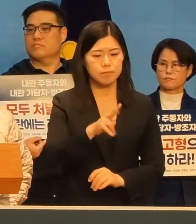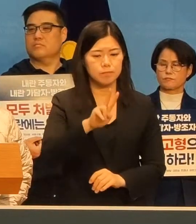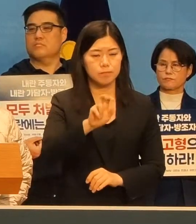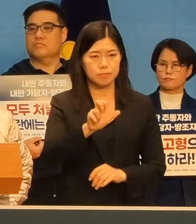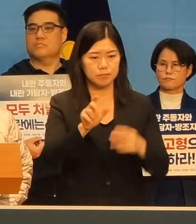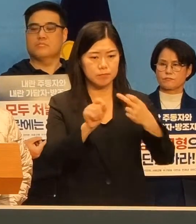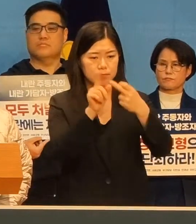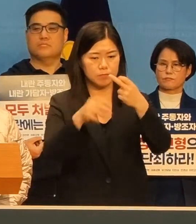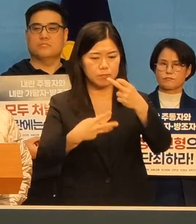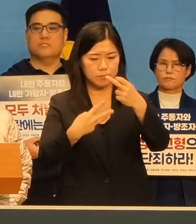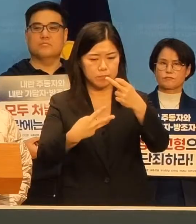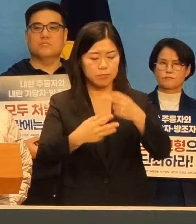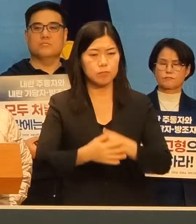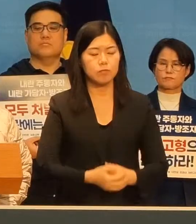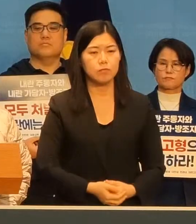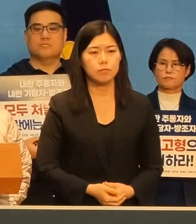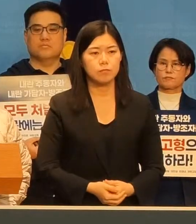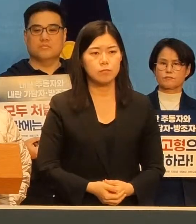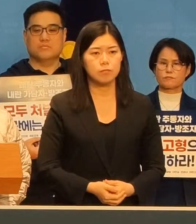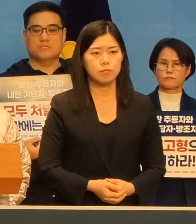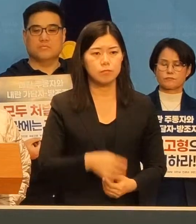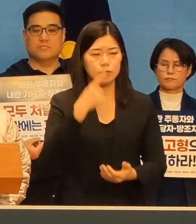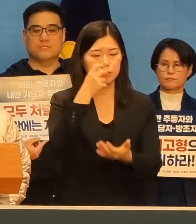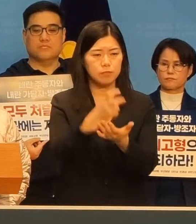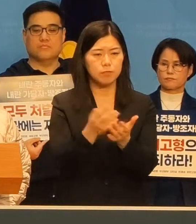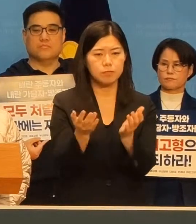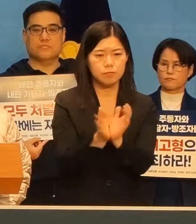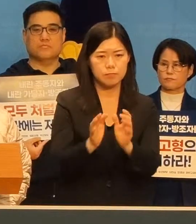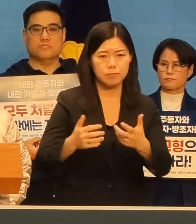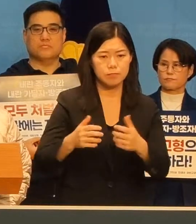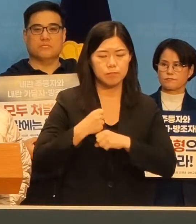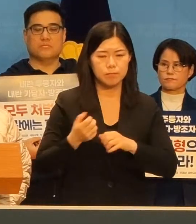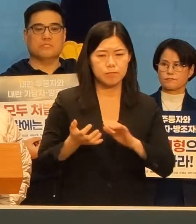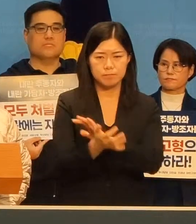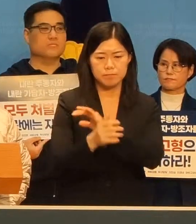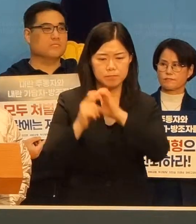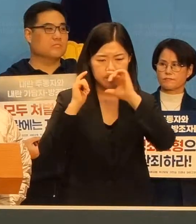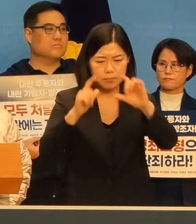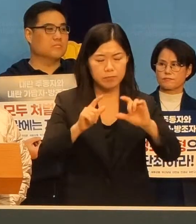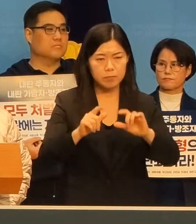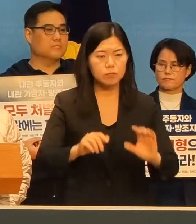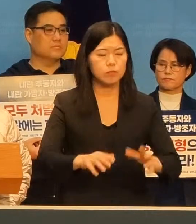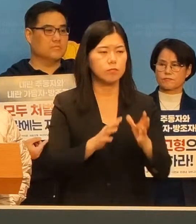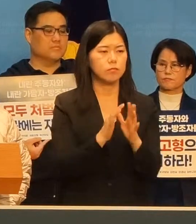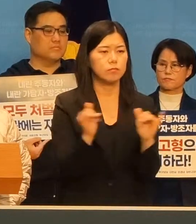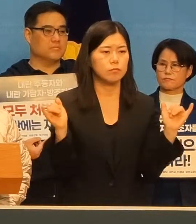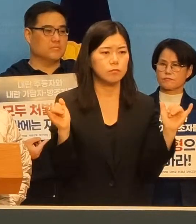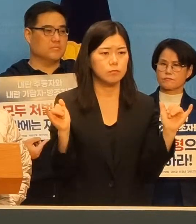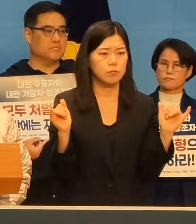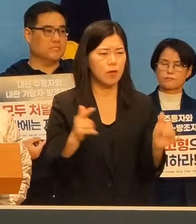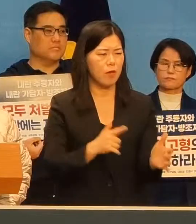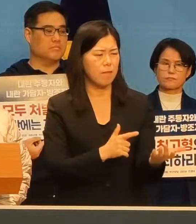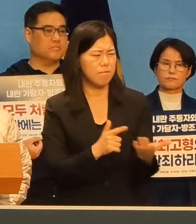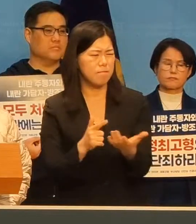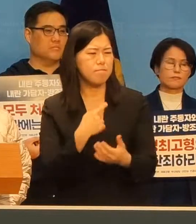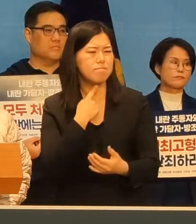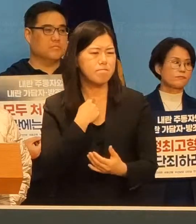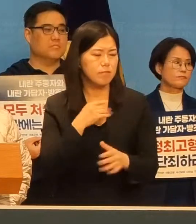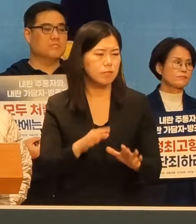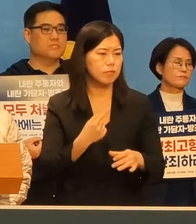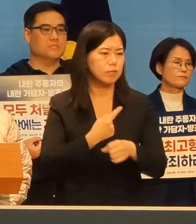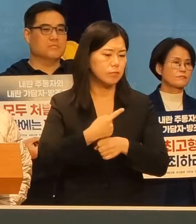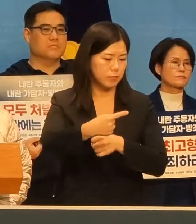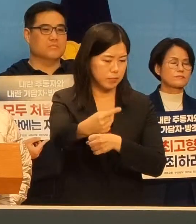2025년 12월 3일 위헌 위법한 계엄의 총구가 주권자 국민을 겨눴던 그날로부터